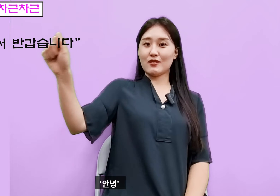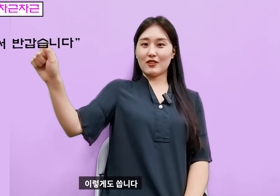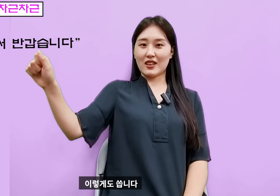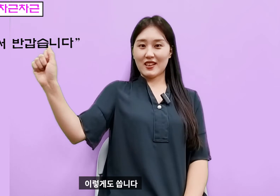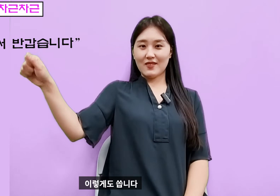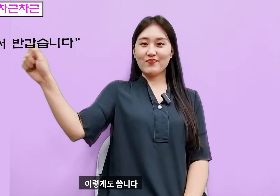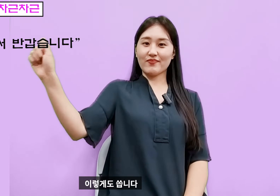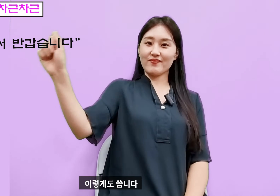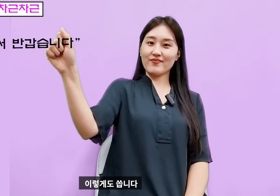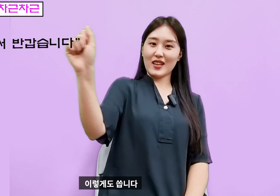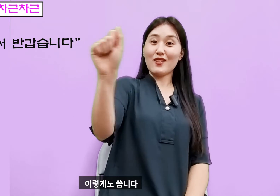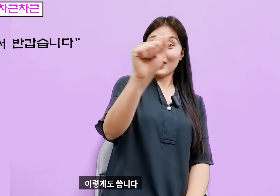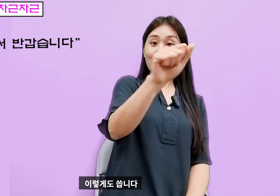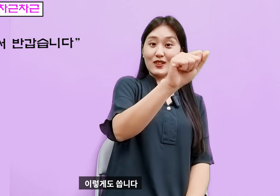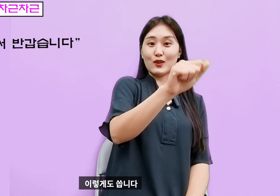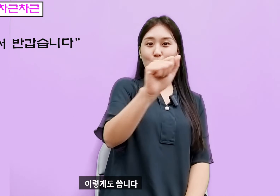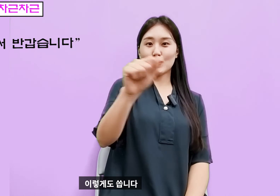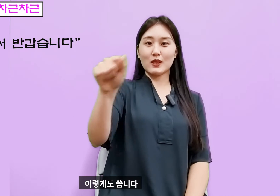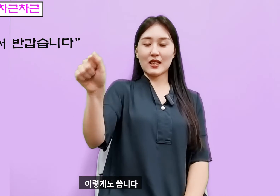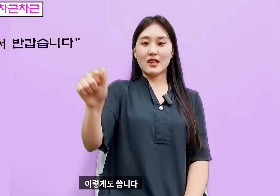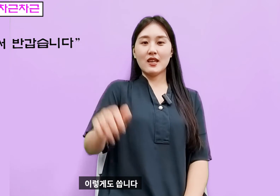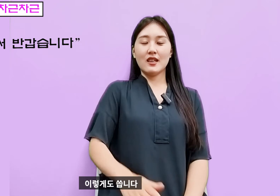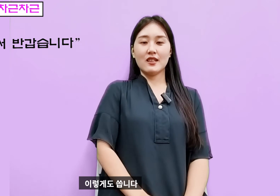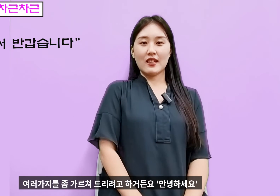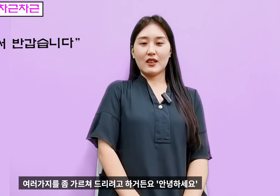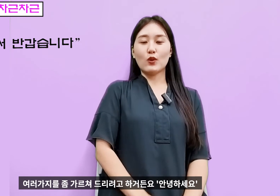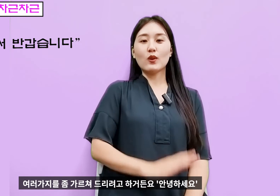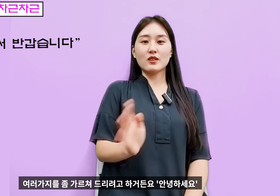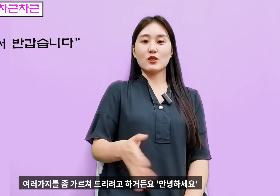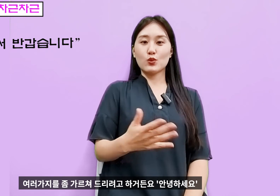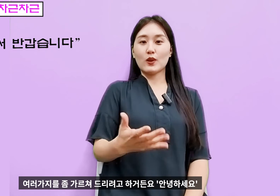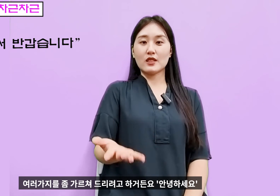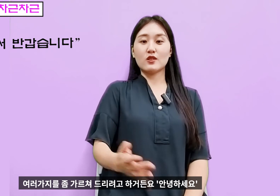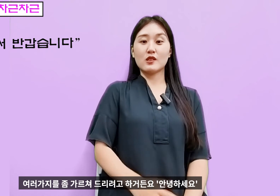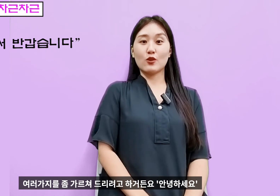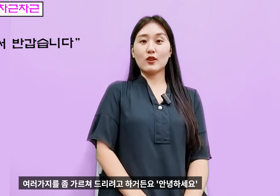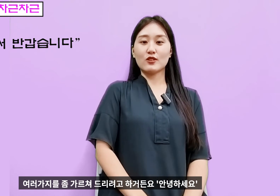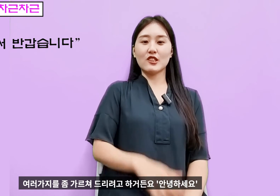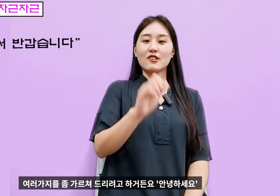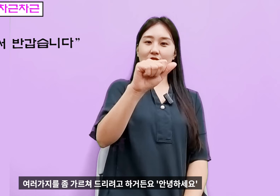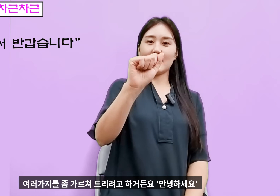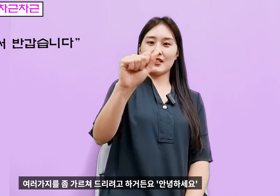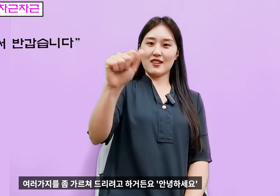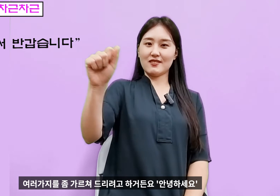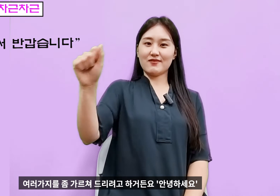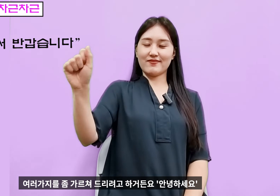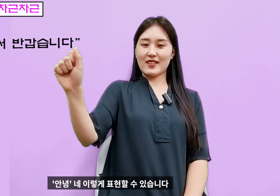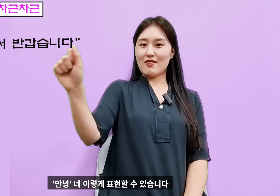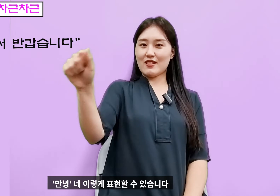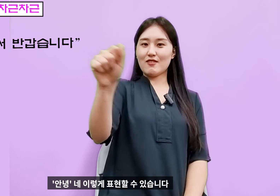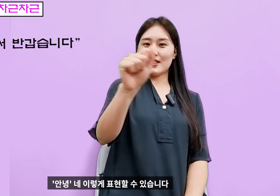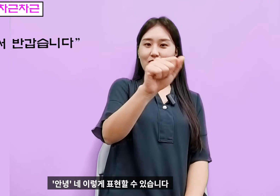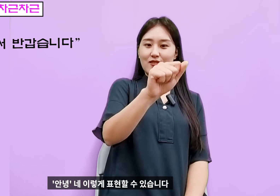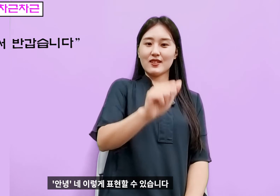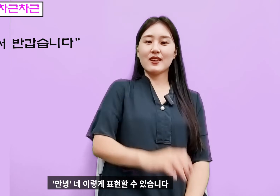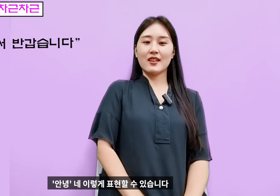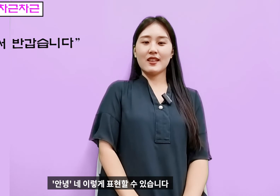이렇게. 안녕, 안녕 이렇게도 씁니다. 네, 여러 가지를 좀 가르쳐 드리려고 하거든요. 안녕하세요. 안녕, 안녕, 안녕.